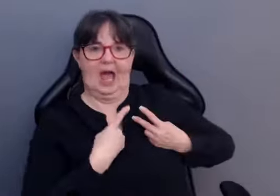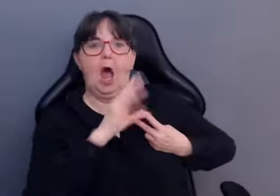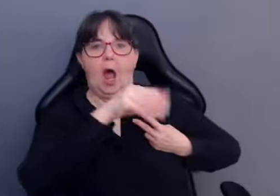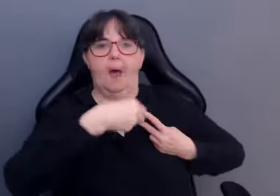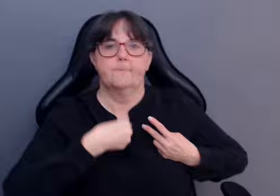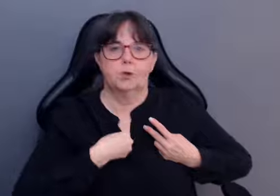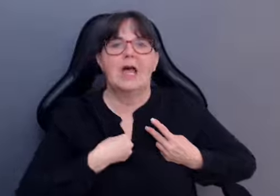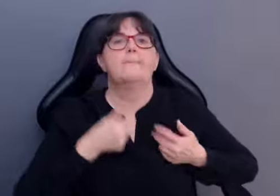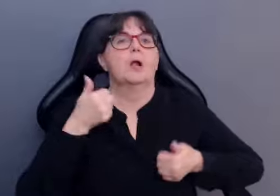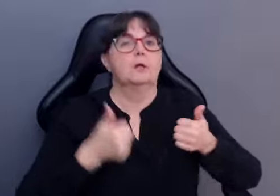remboursables.